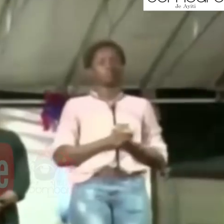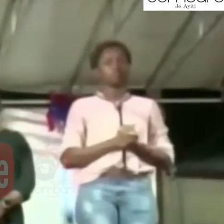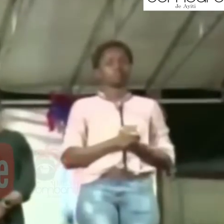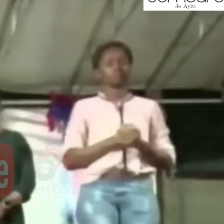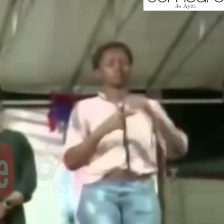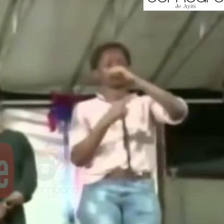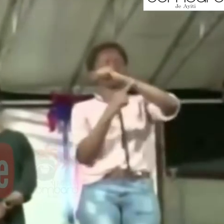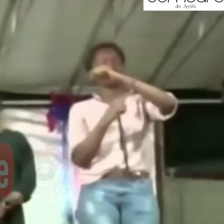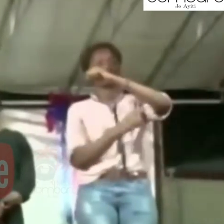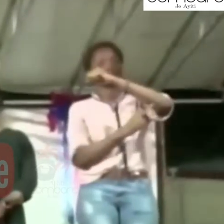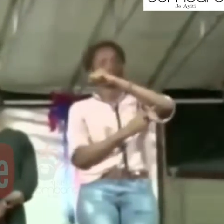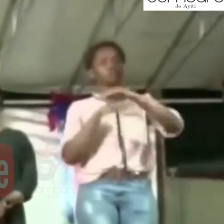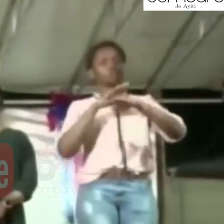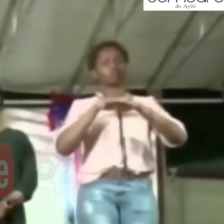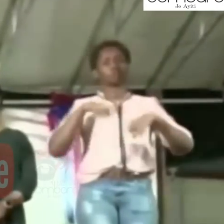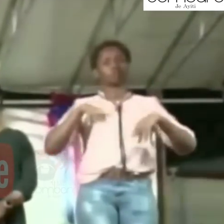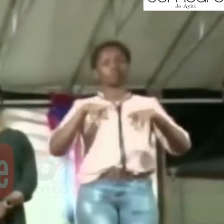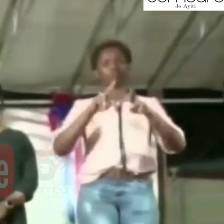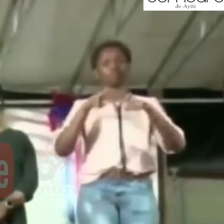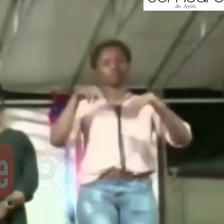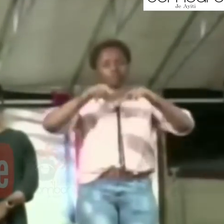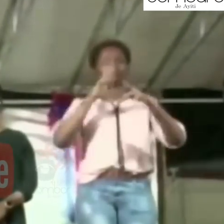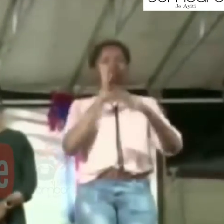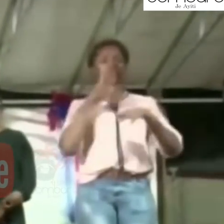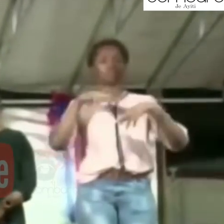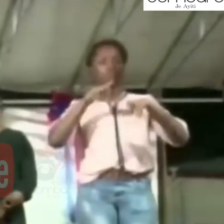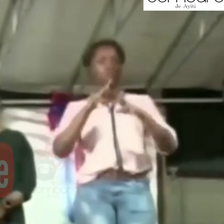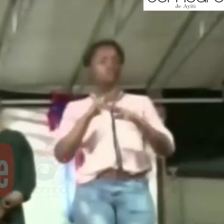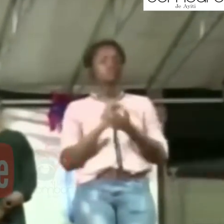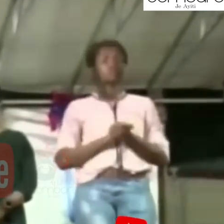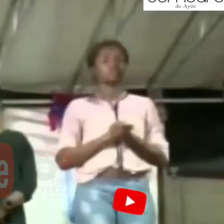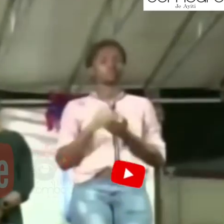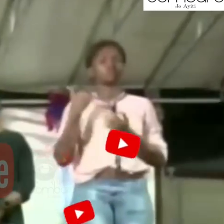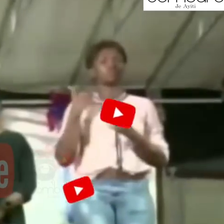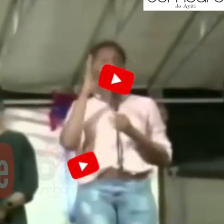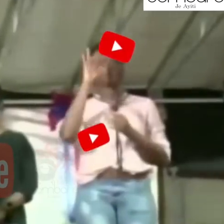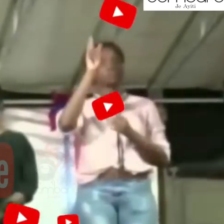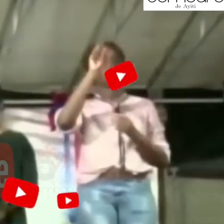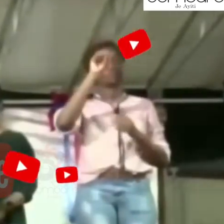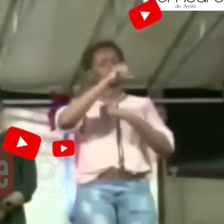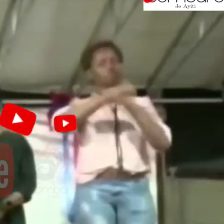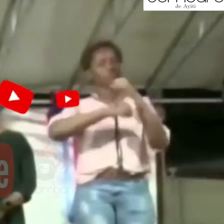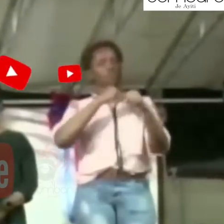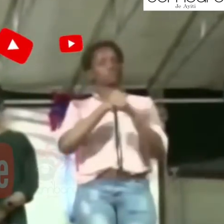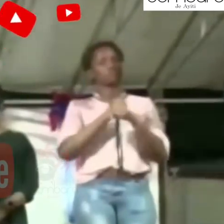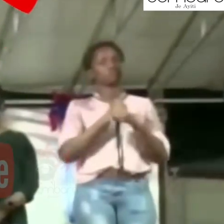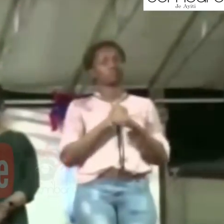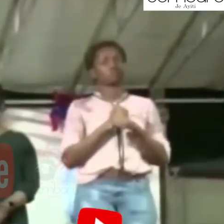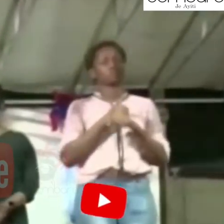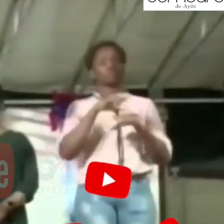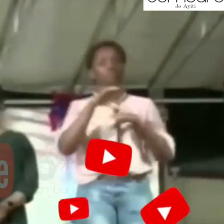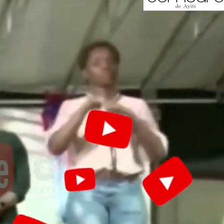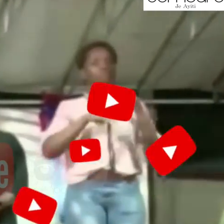pont sous rivière Grenoble, vous connaissez que pont qui sous rivière a 70 ans. Pour ça fait,